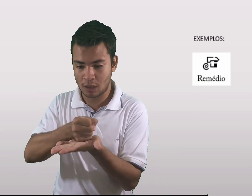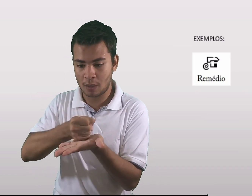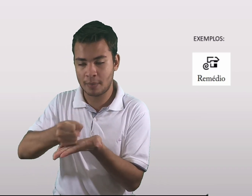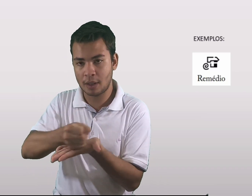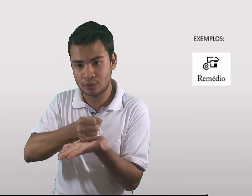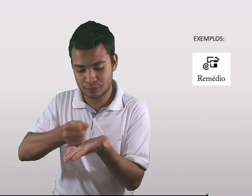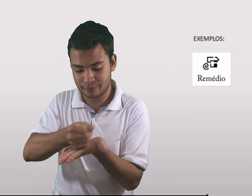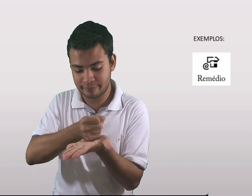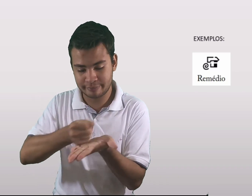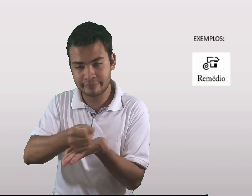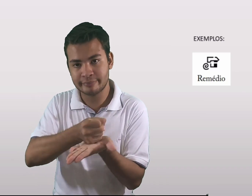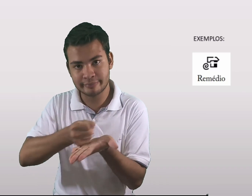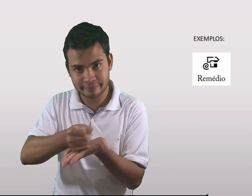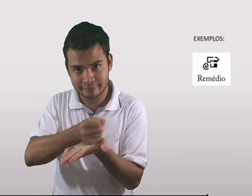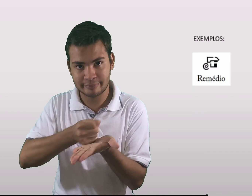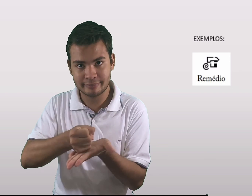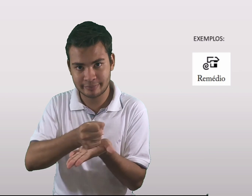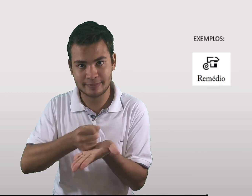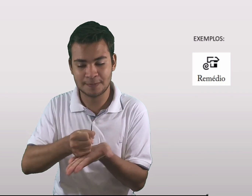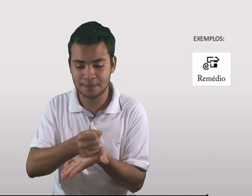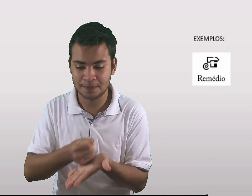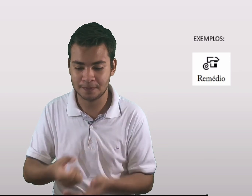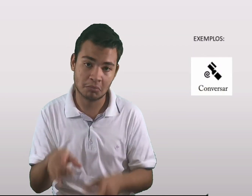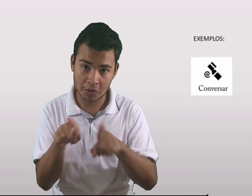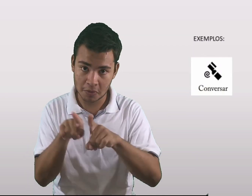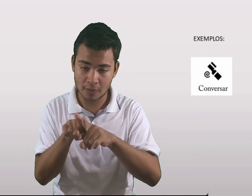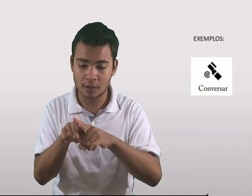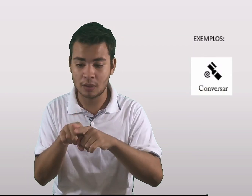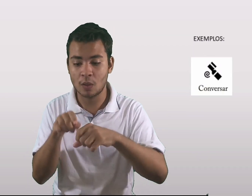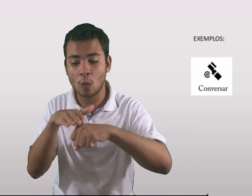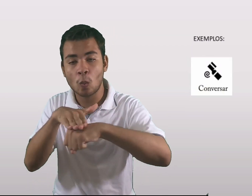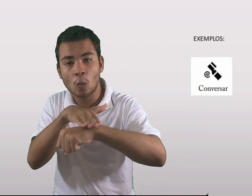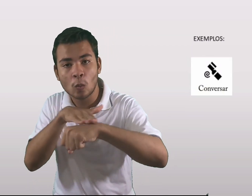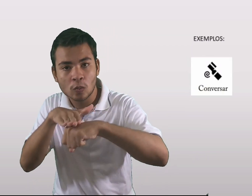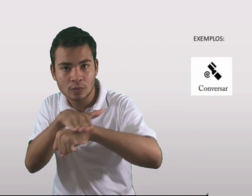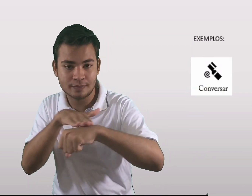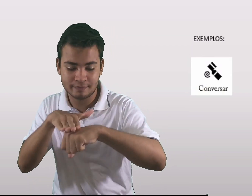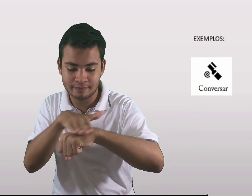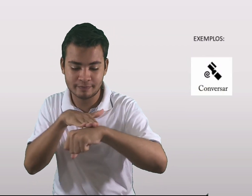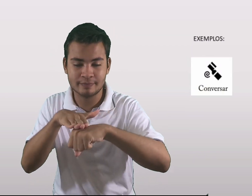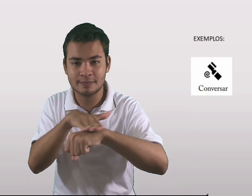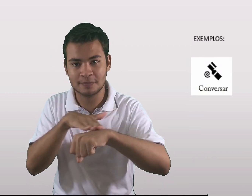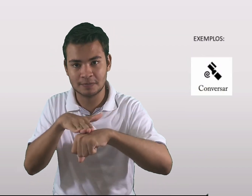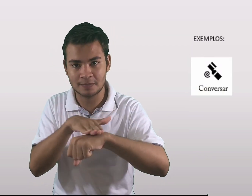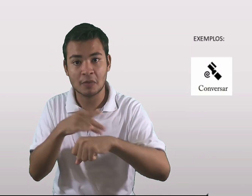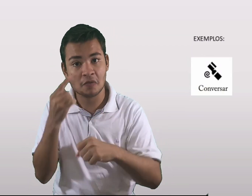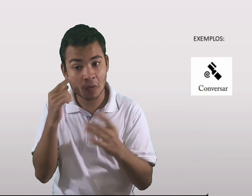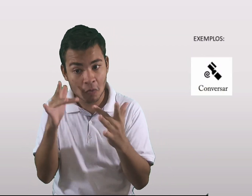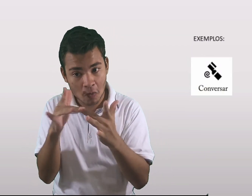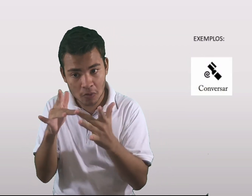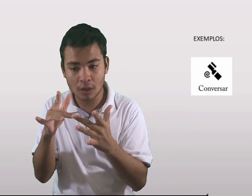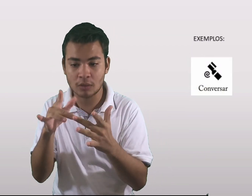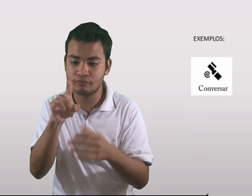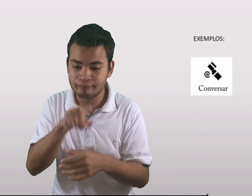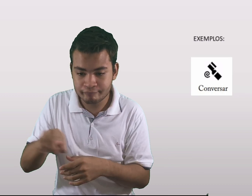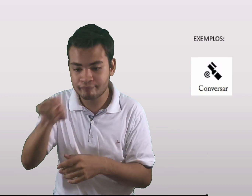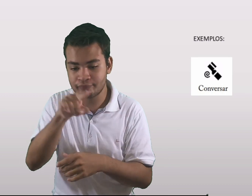O outro é o remédio, outro exemplo. Também, ó, conversar. Olha